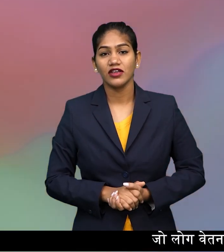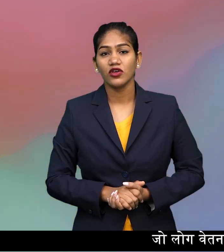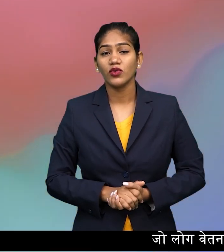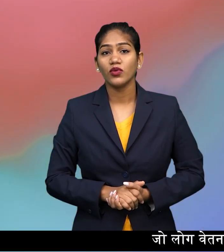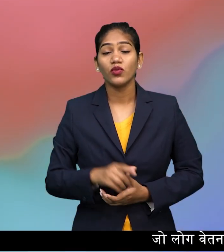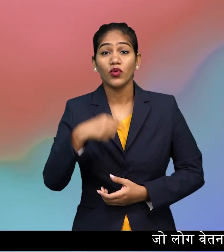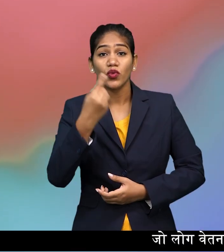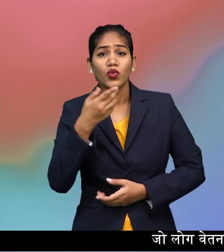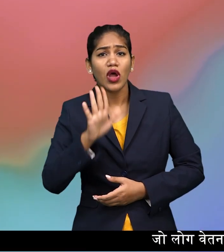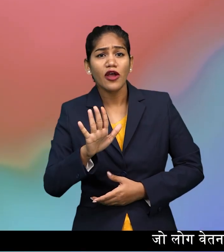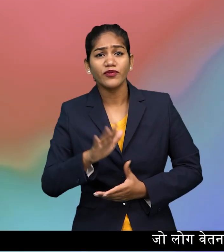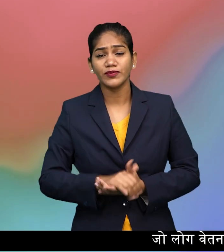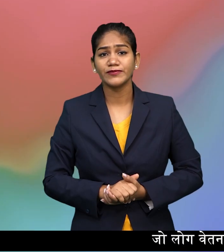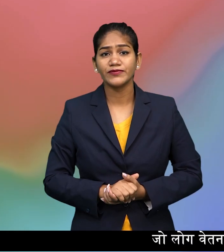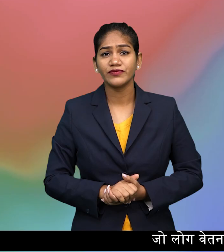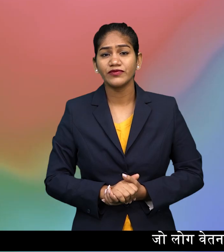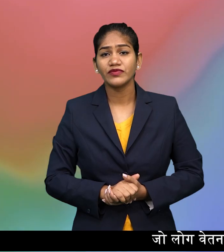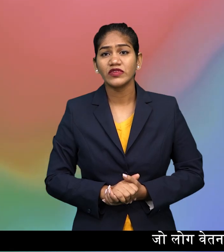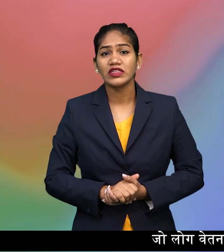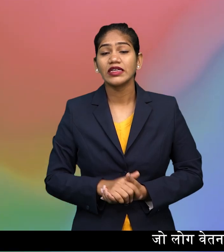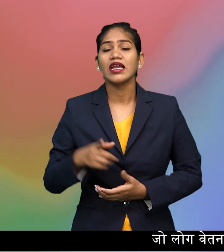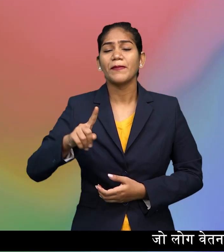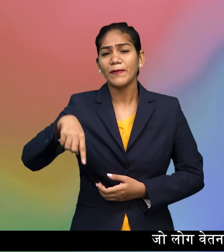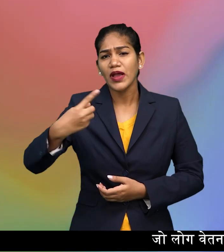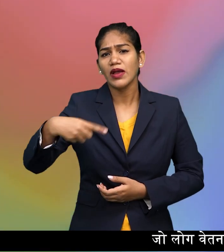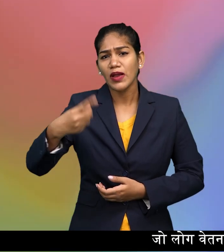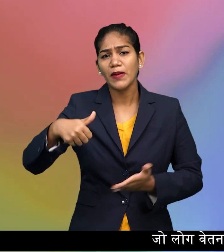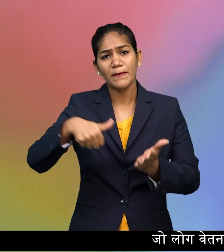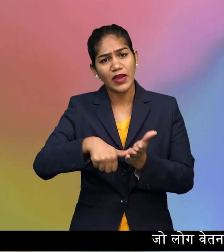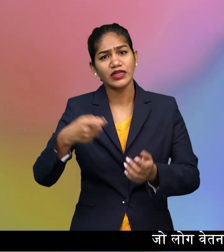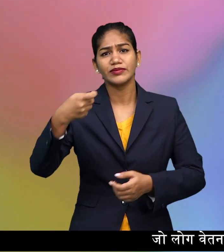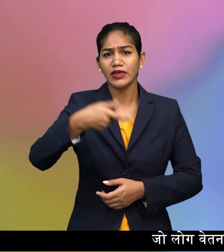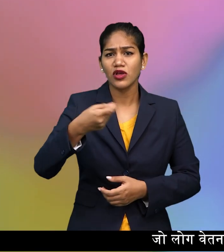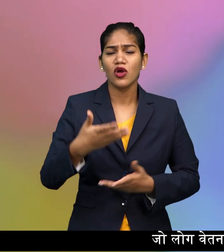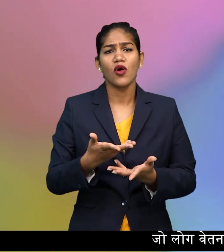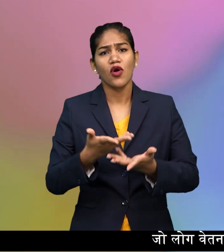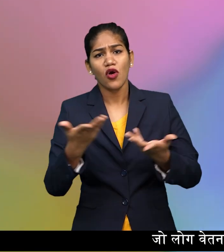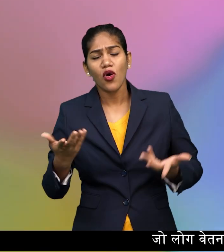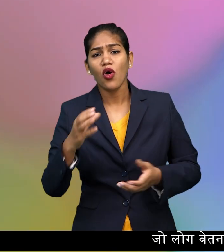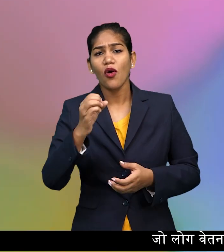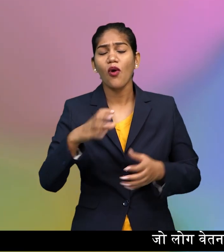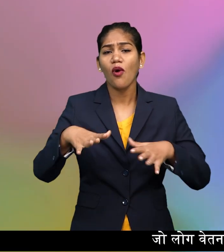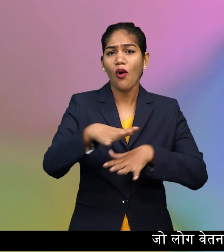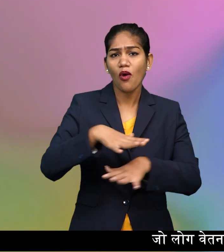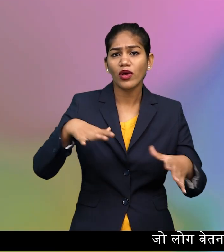जो लोग वेतनभोगी रोजगार या संगठित क्षेत्र में रहते हैं